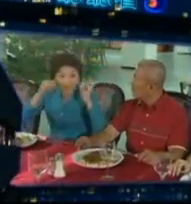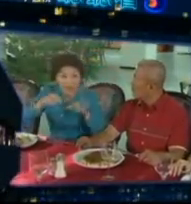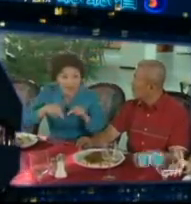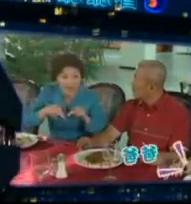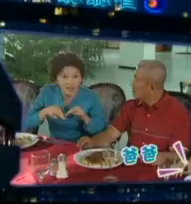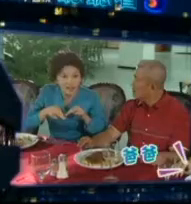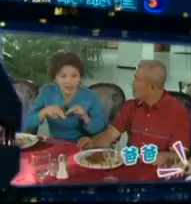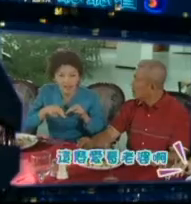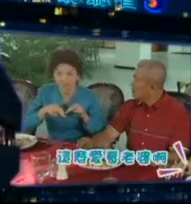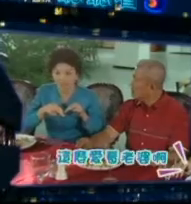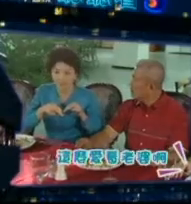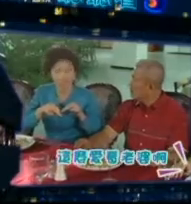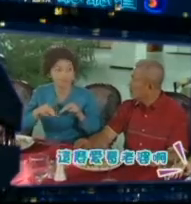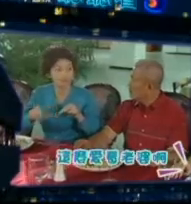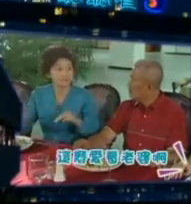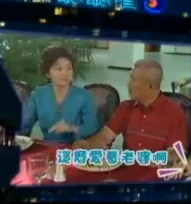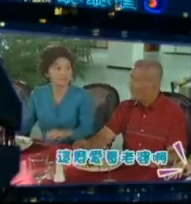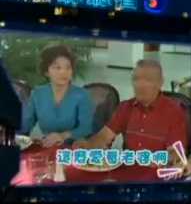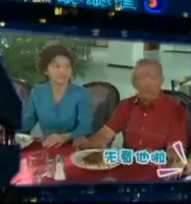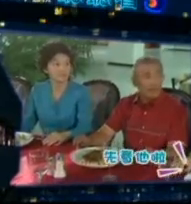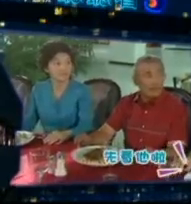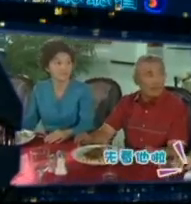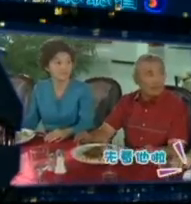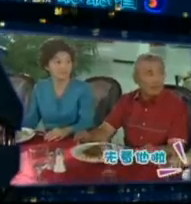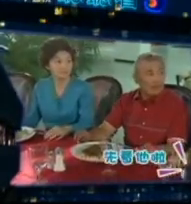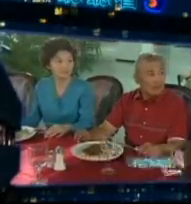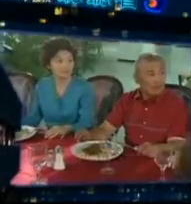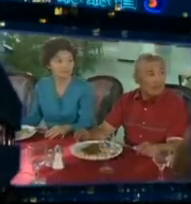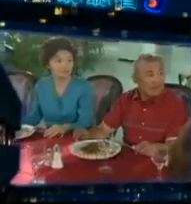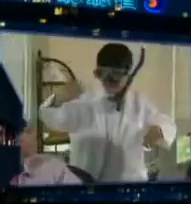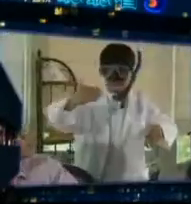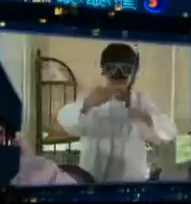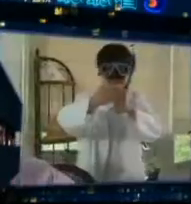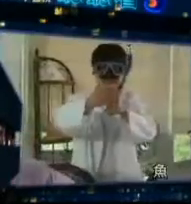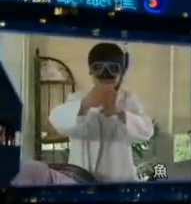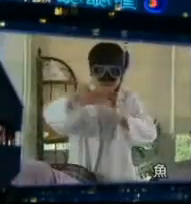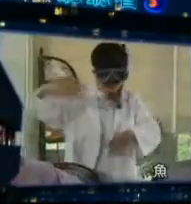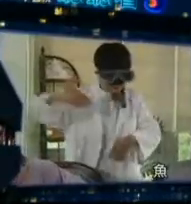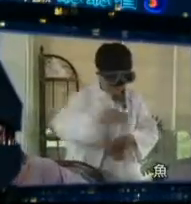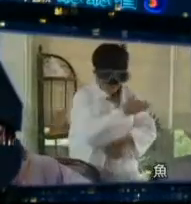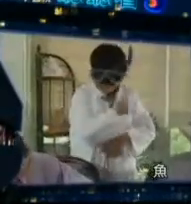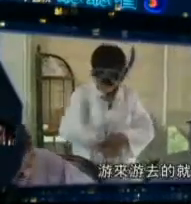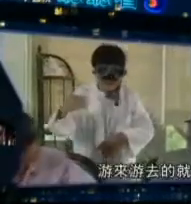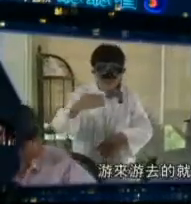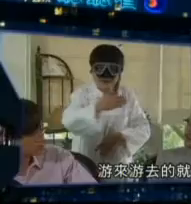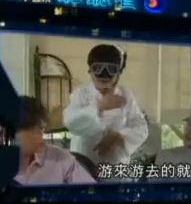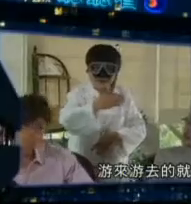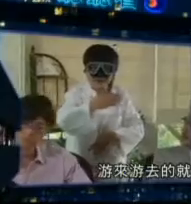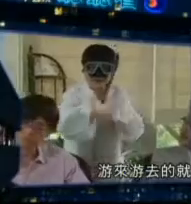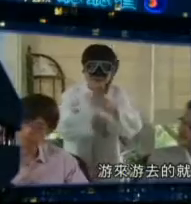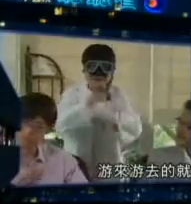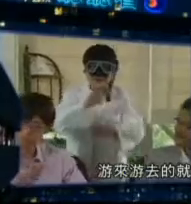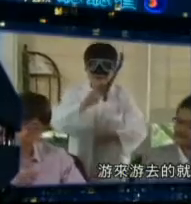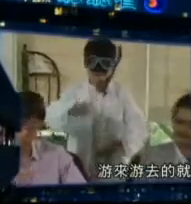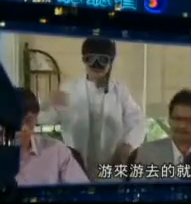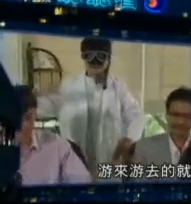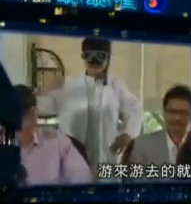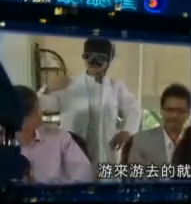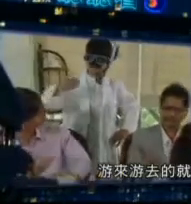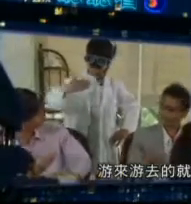爸爸，哎，干嘛来看老婆啊？先看她了。 鱼，游来游去的，就是